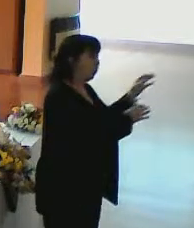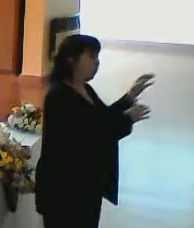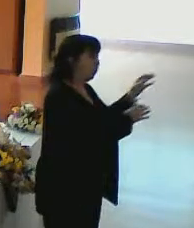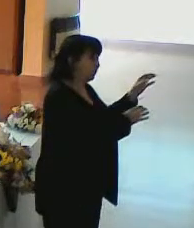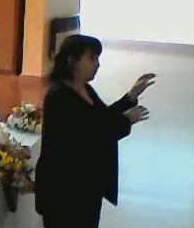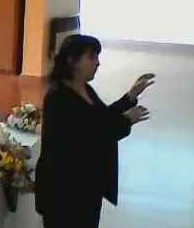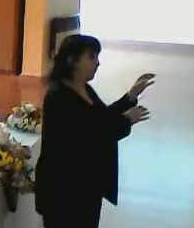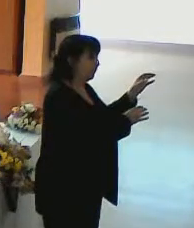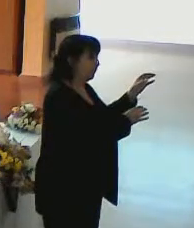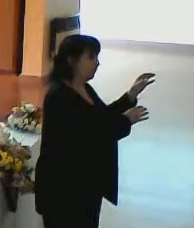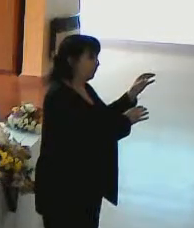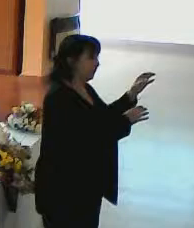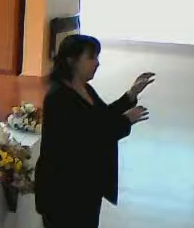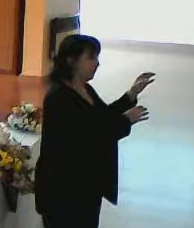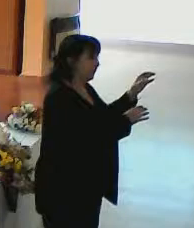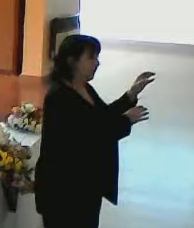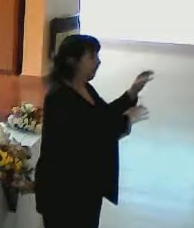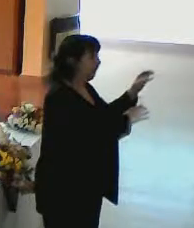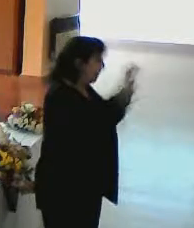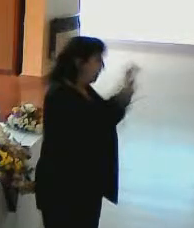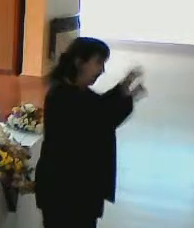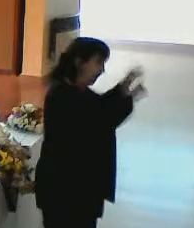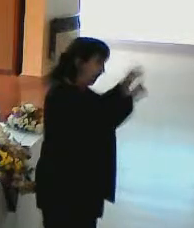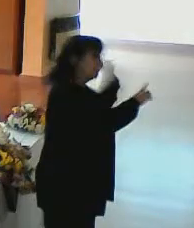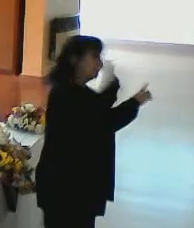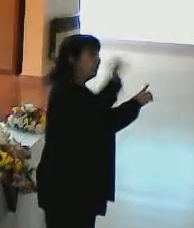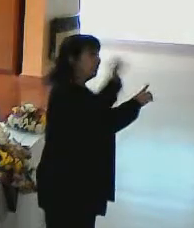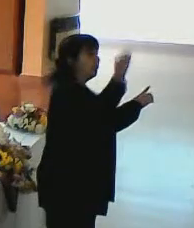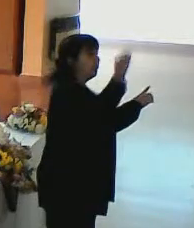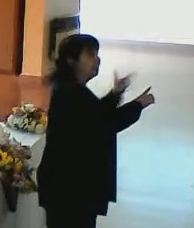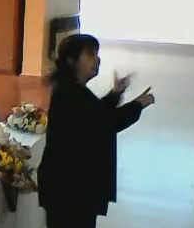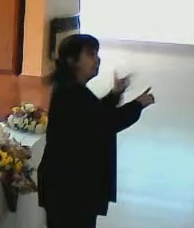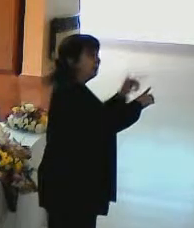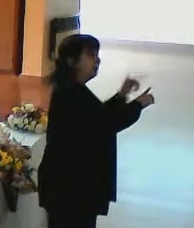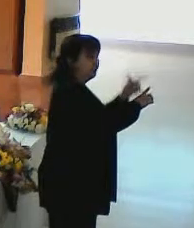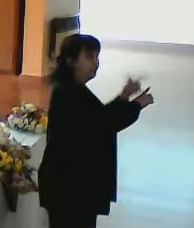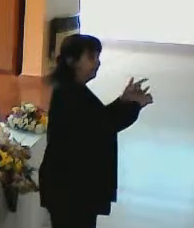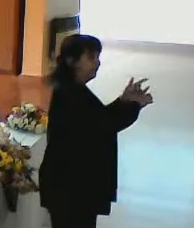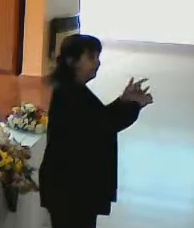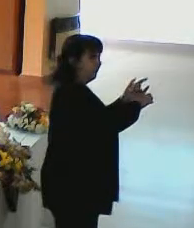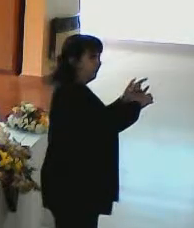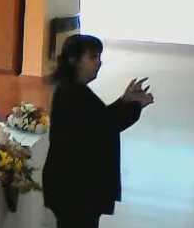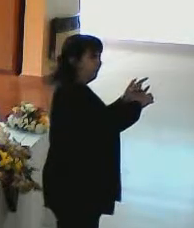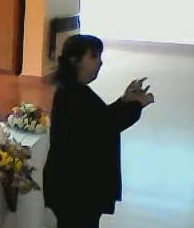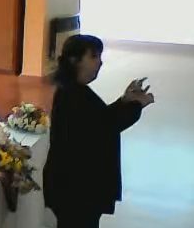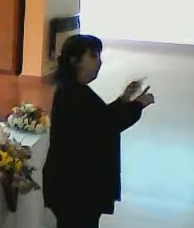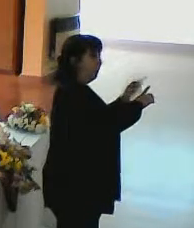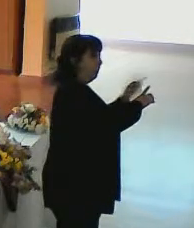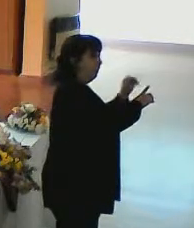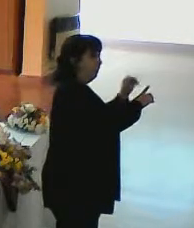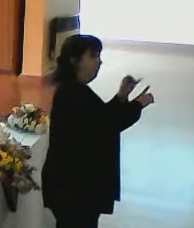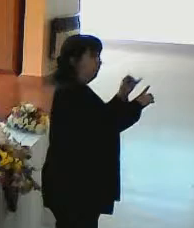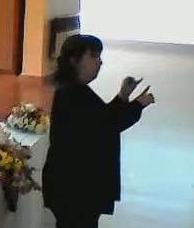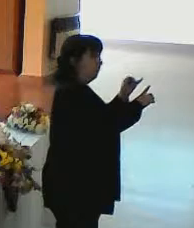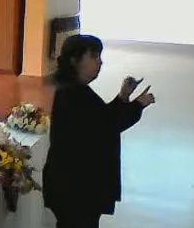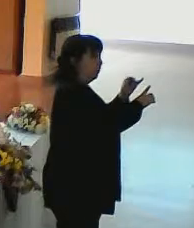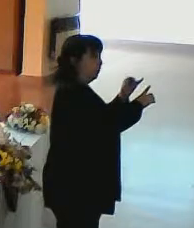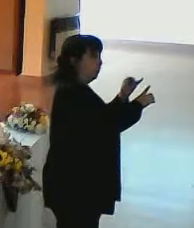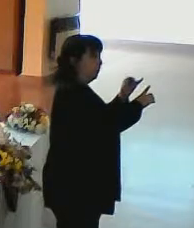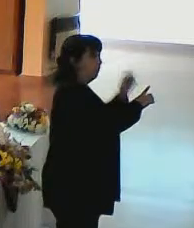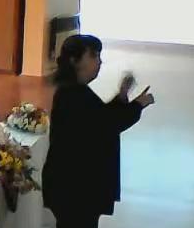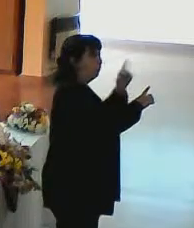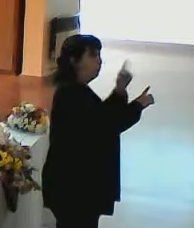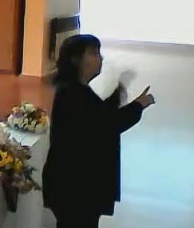Y dentro de las comorbilidades psiquiátricas no sacamos el porcentaje de cada una, pero sí encontramos muchísimas, uno